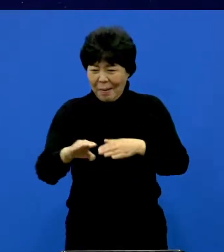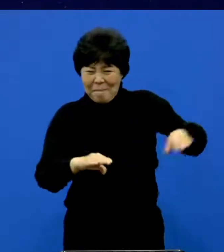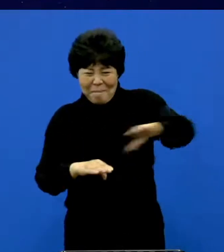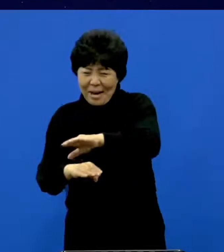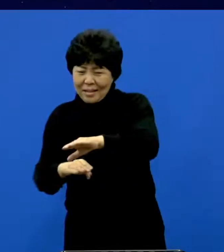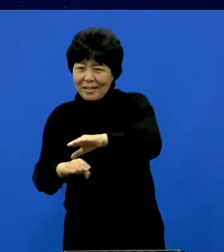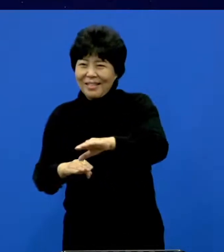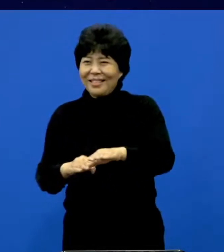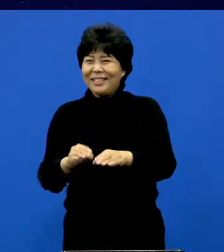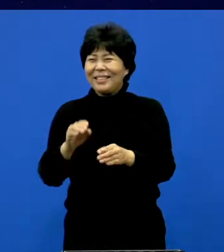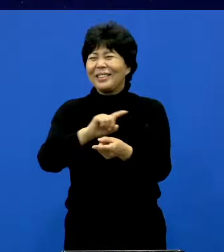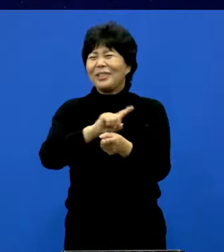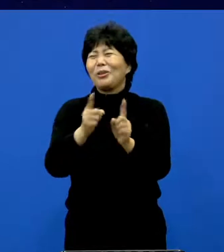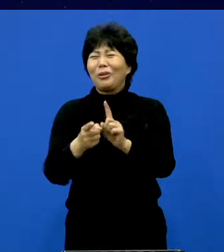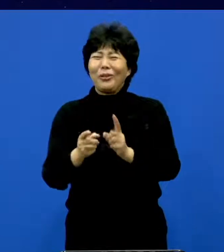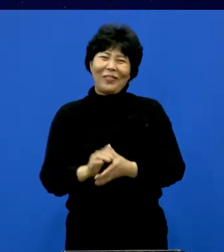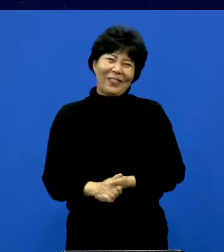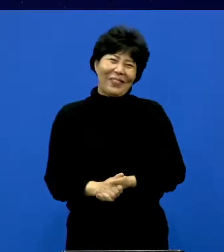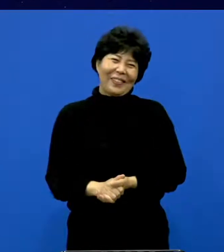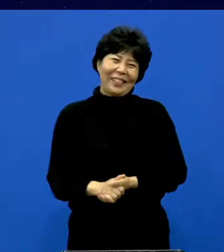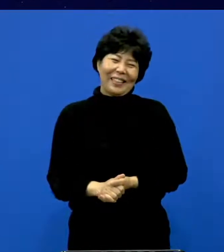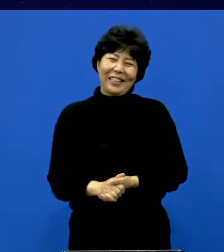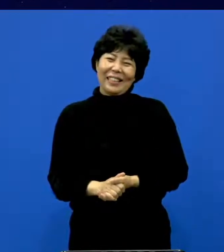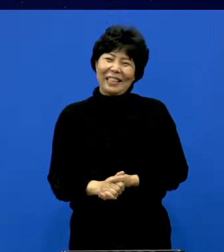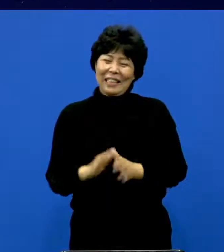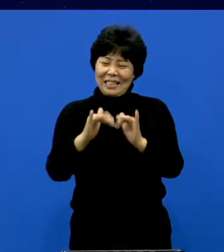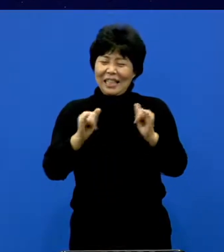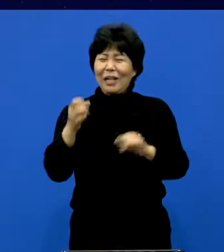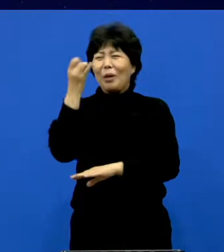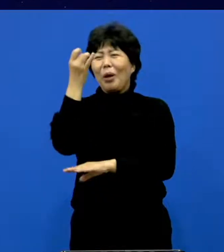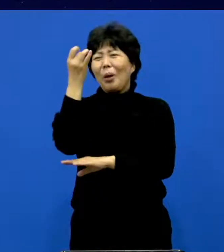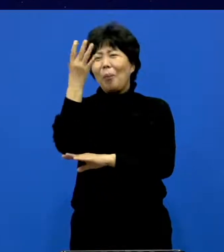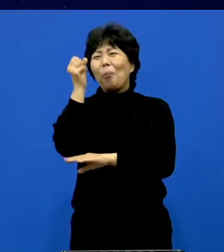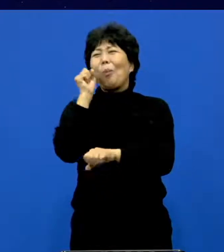인간의 죄성으로부터 나오는 본성적인 반응이라, 본능적인 반응이다.